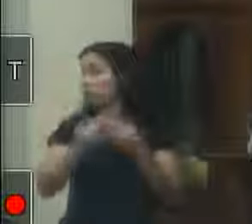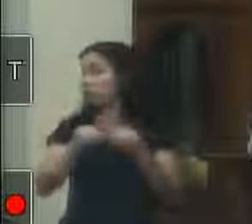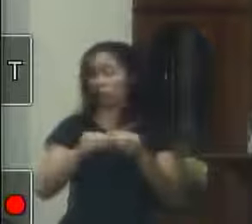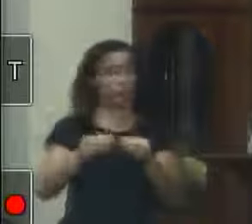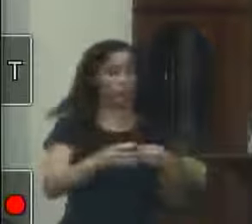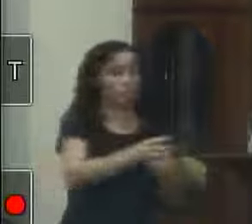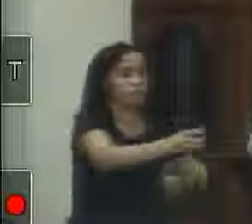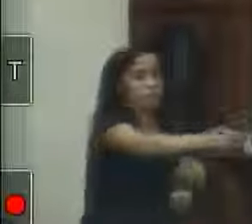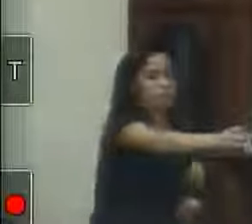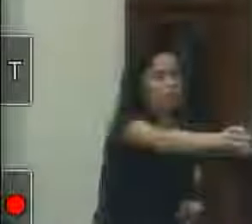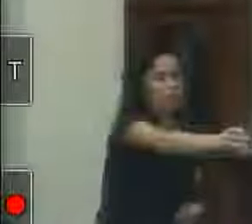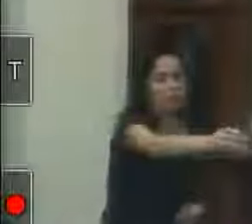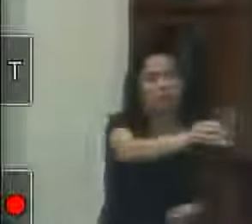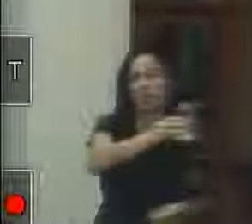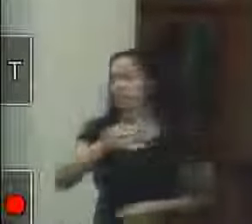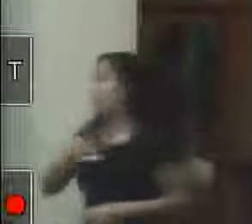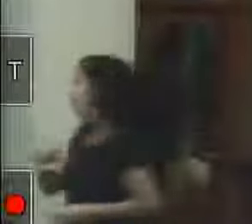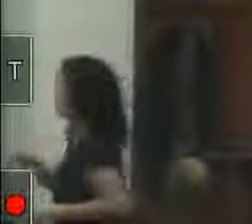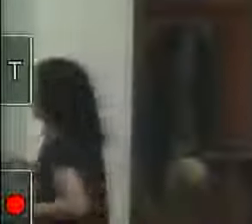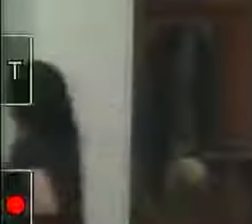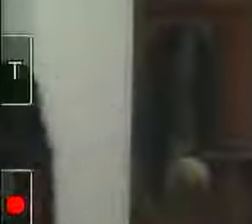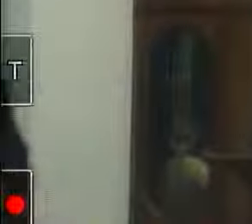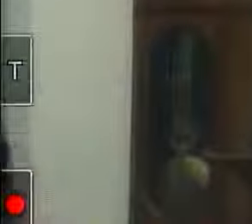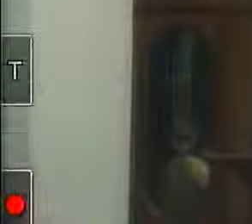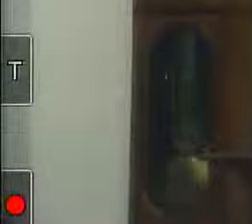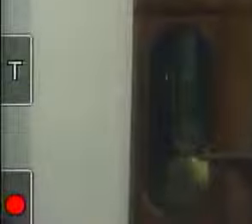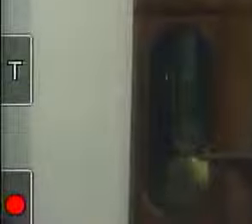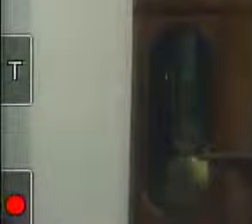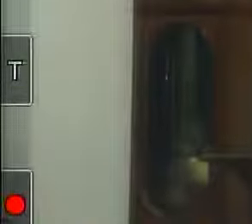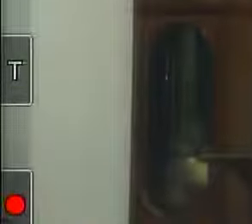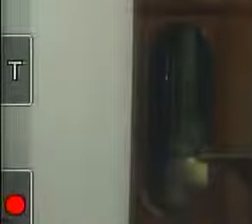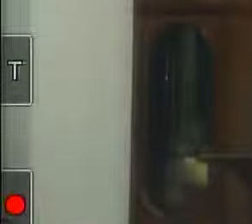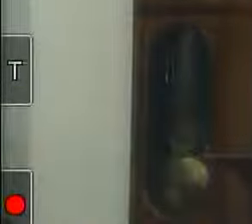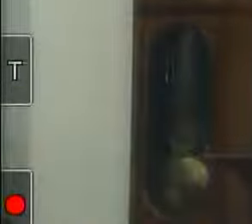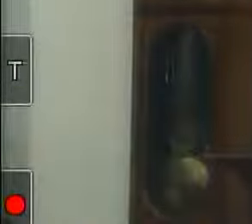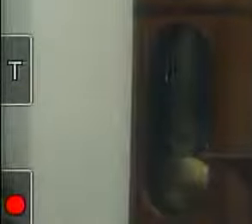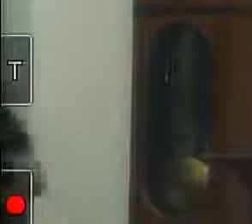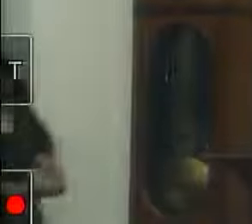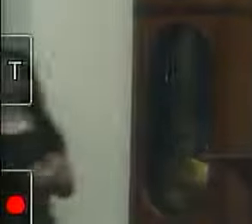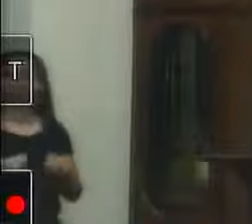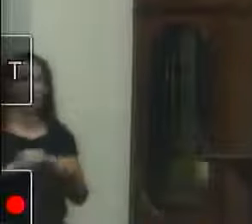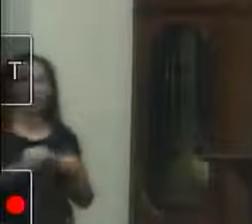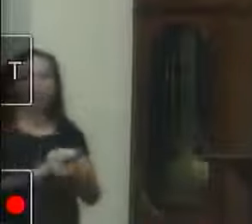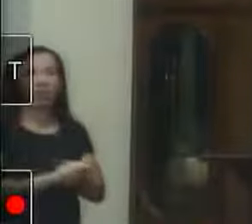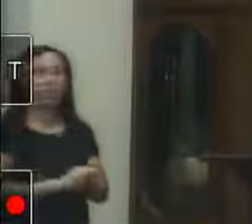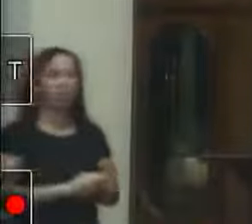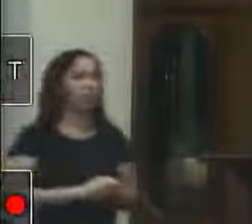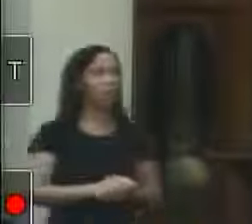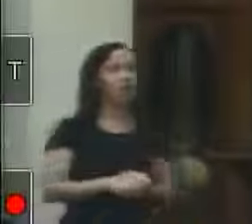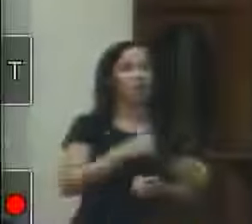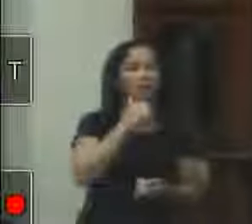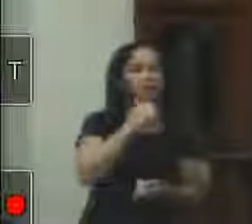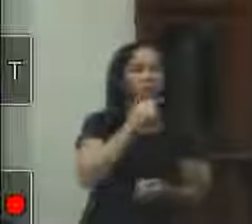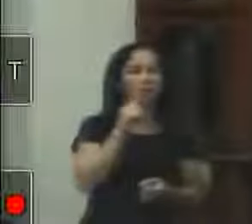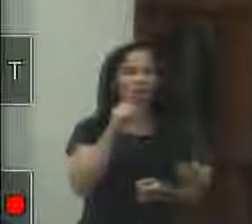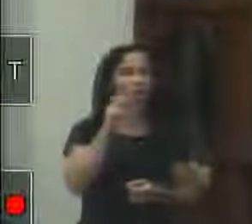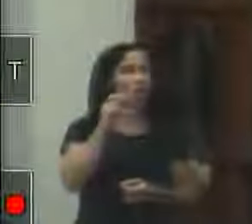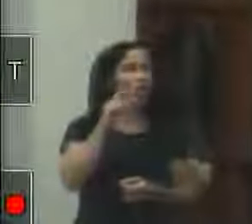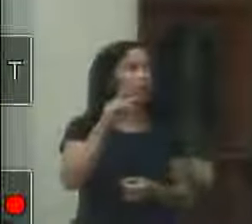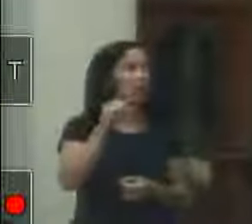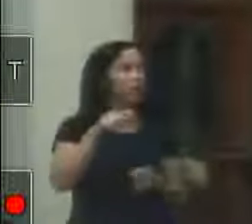decreto fosse executado. Essa é a segunda parte. Essa menina Glória,